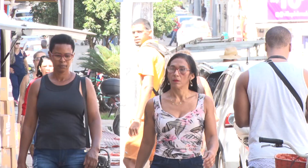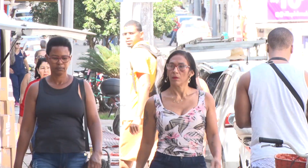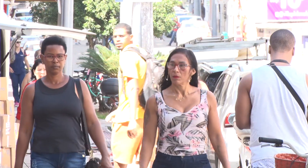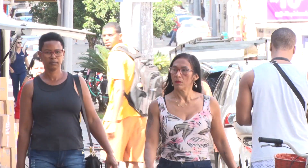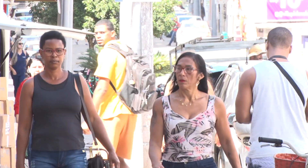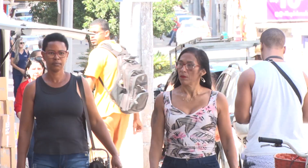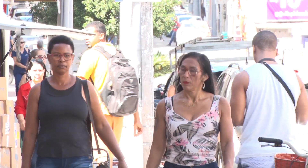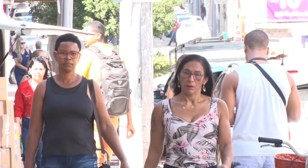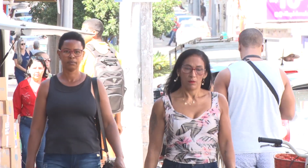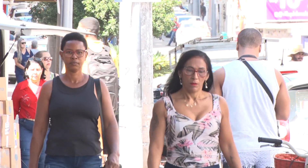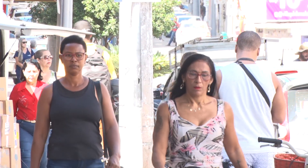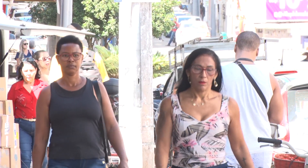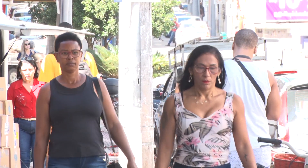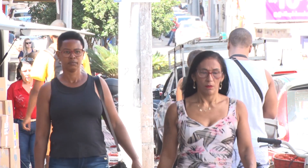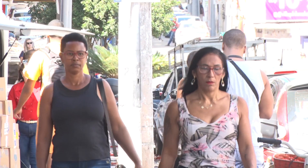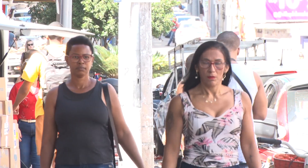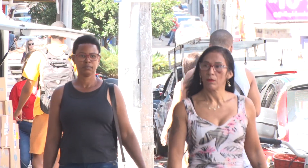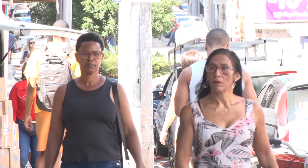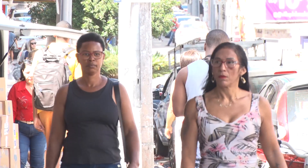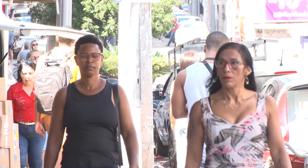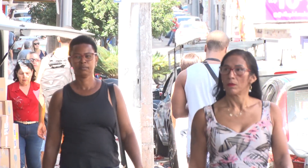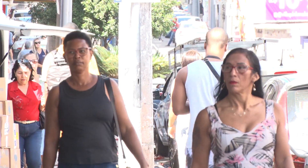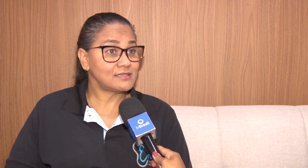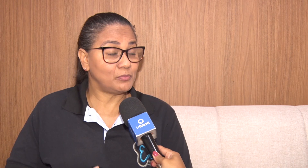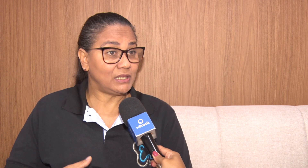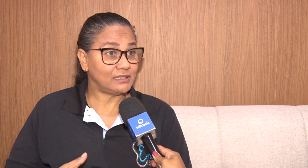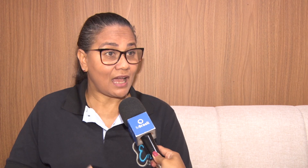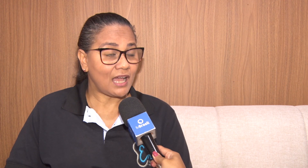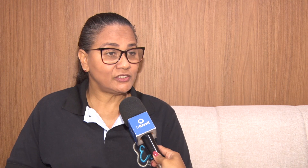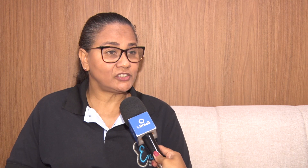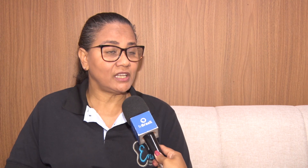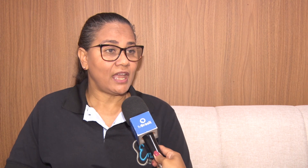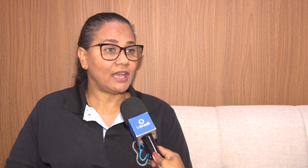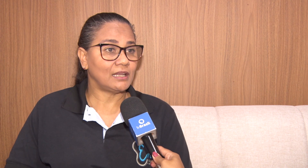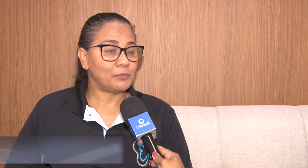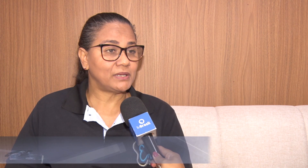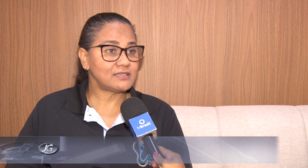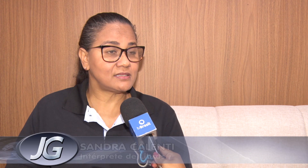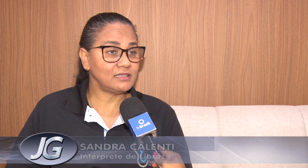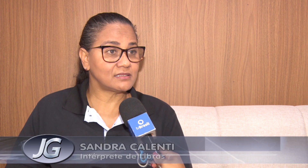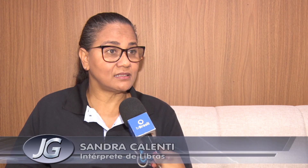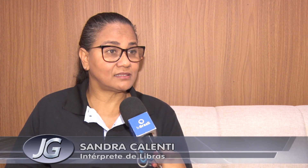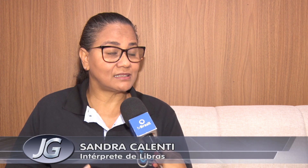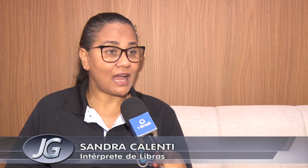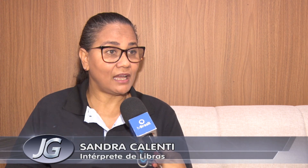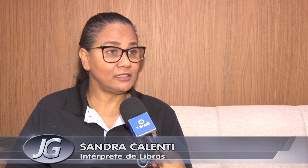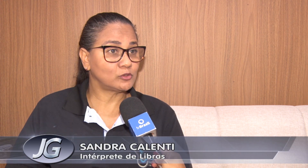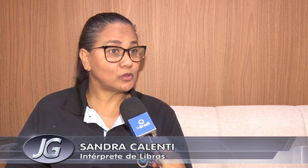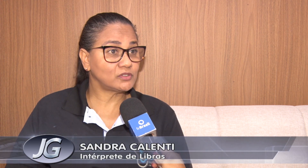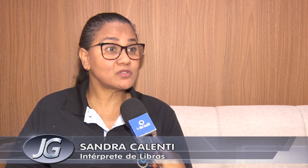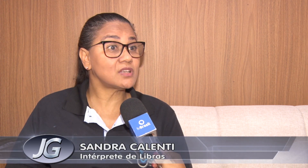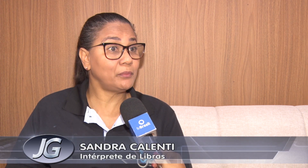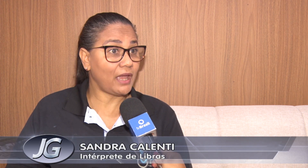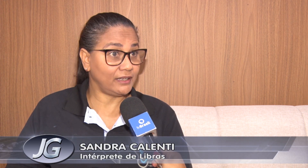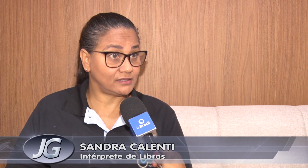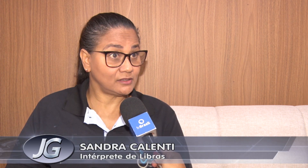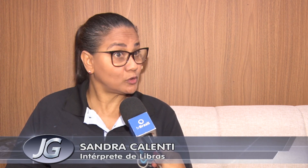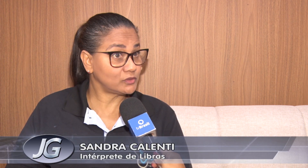nos serviços básicos do cotidiano. A acessibilidade, ela precisa estar em todos os ambientes, em todos